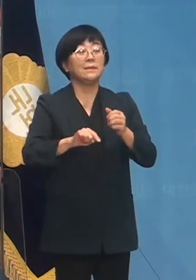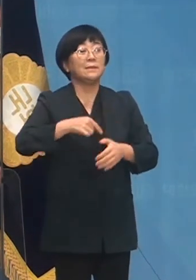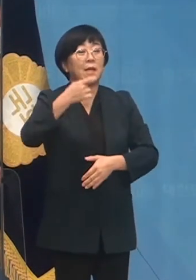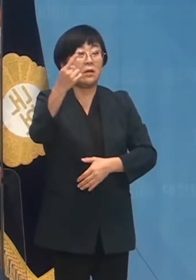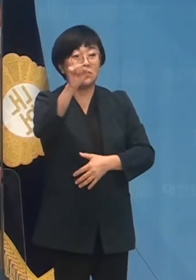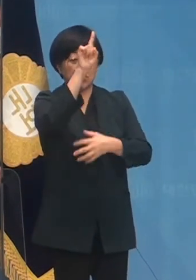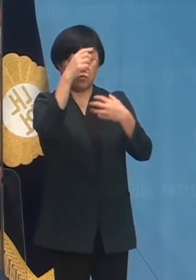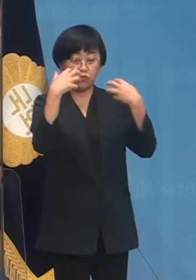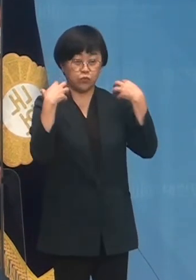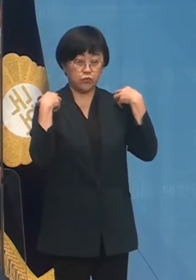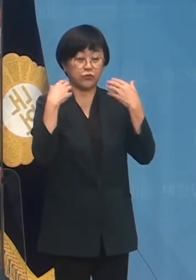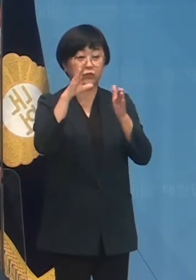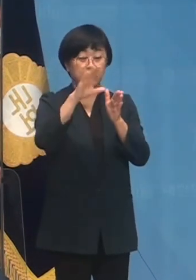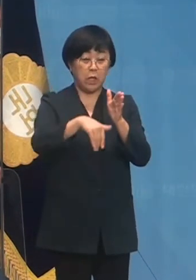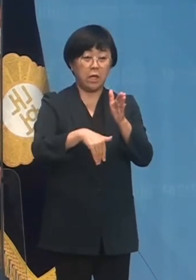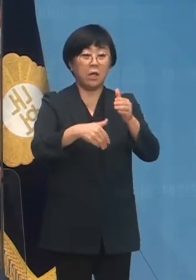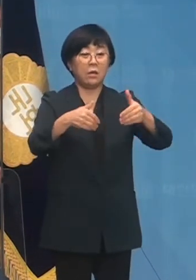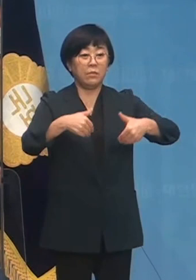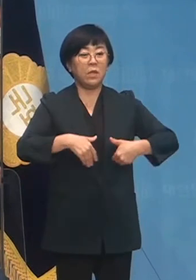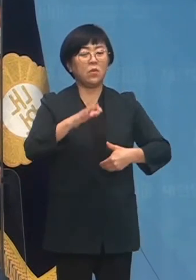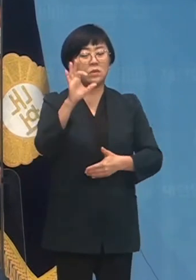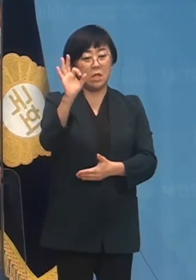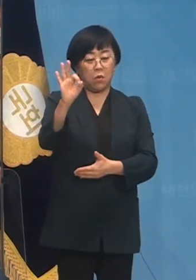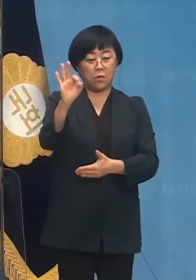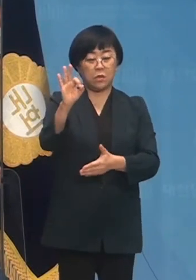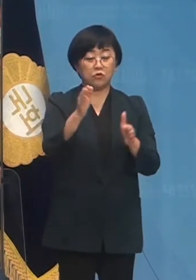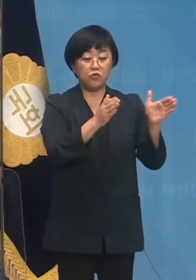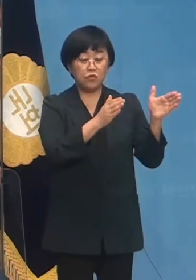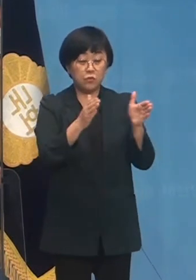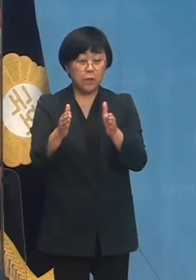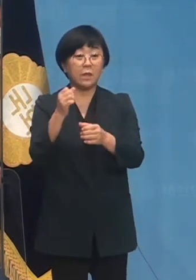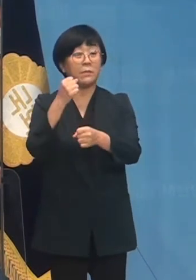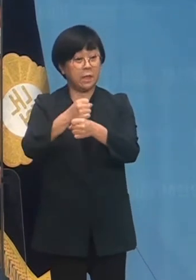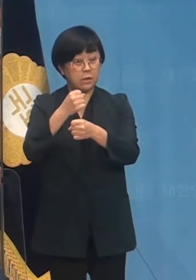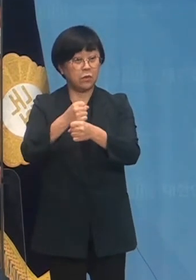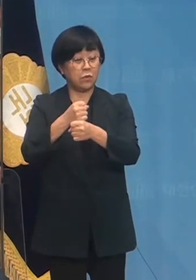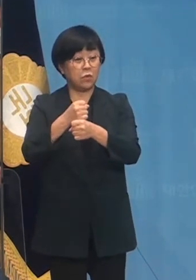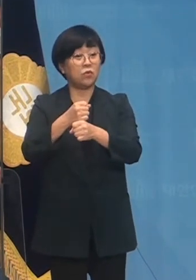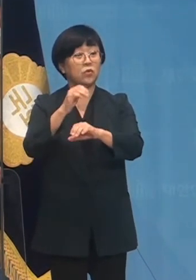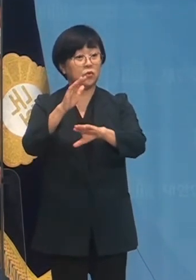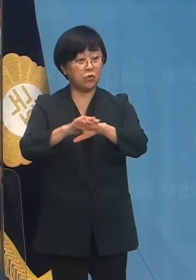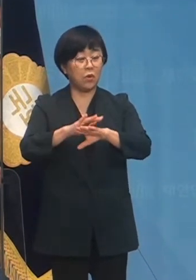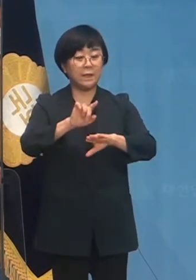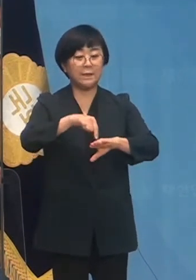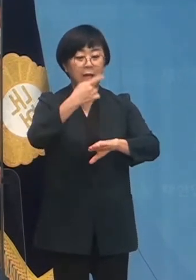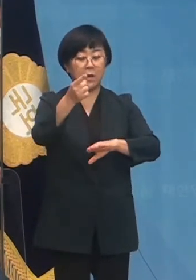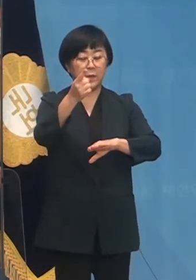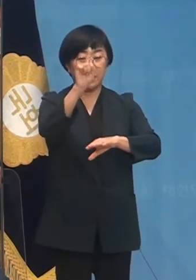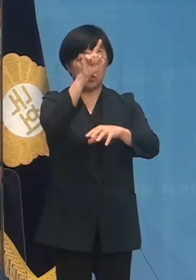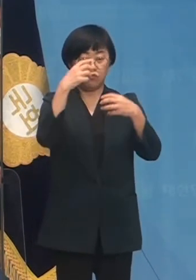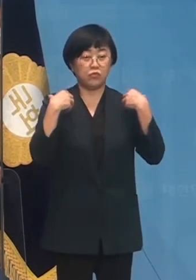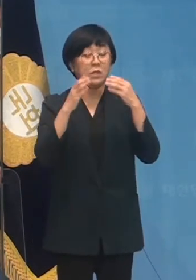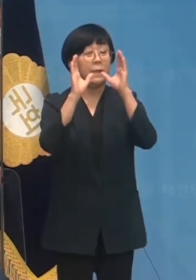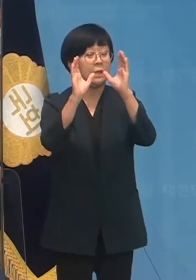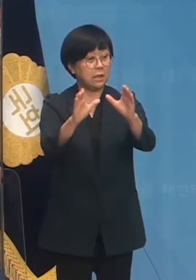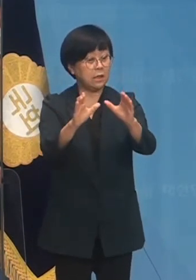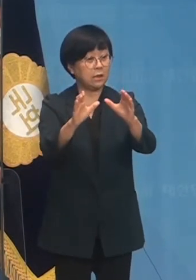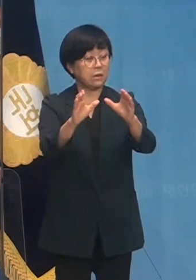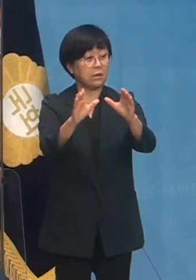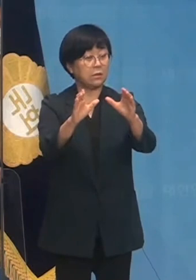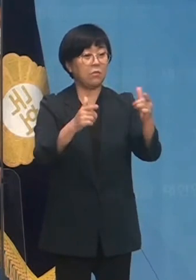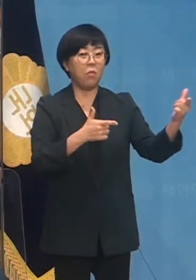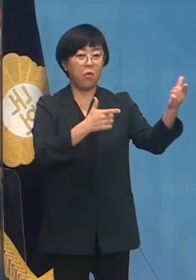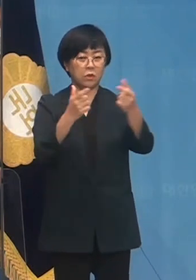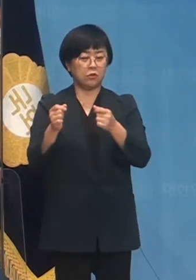차기에서 필요 재원들을 조달하도록 하고 그걸 차기 정부를 감당하게 될